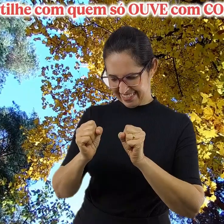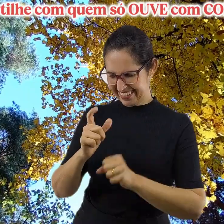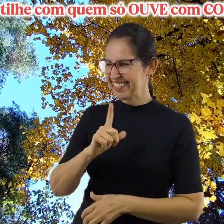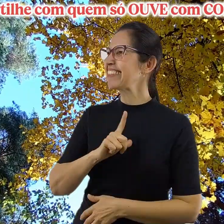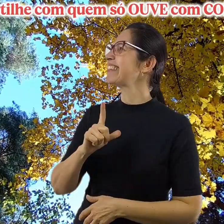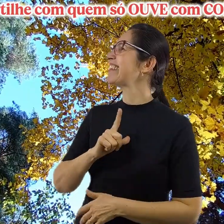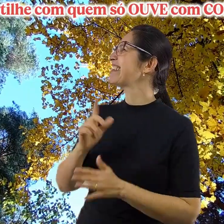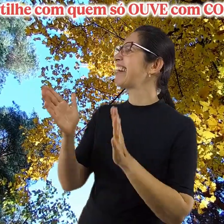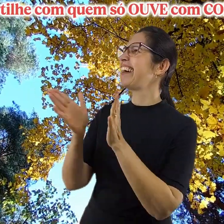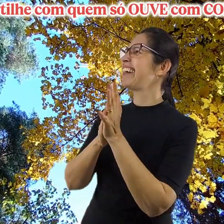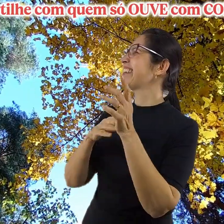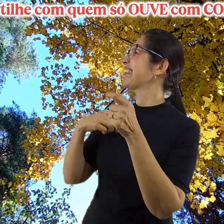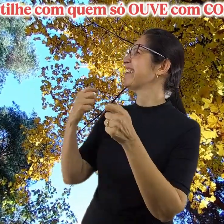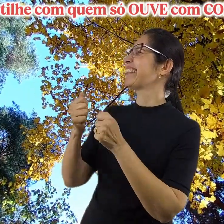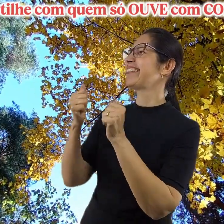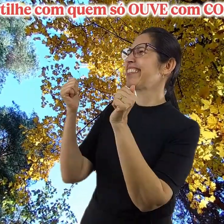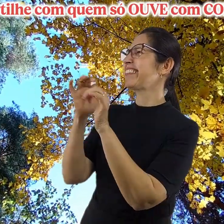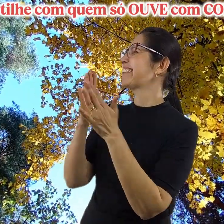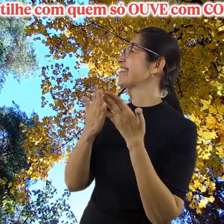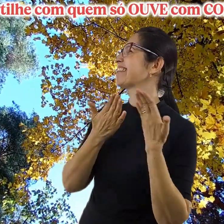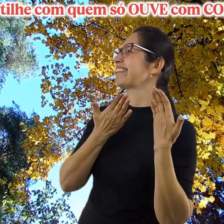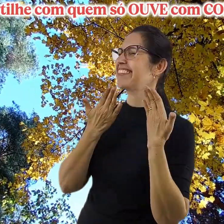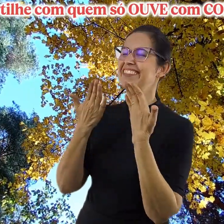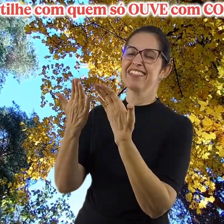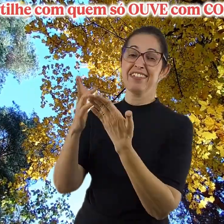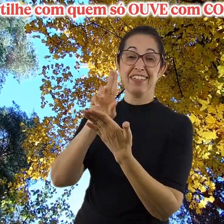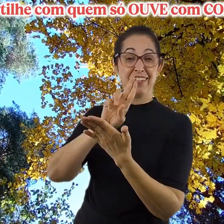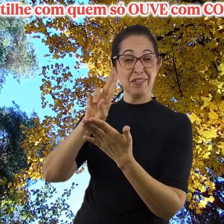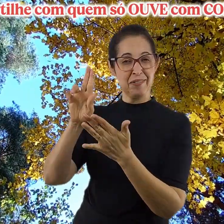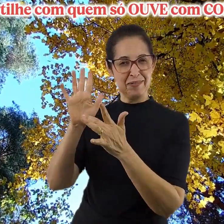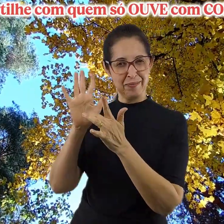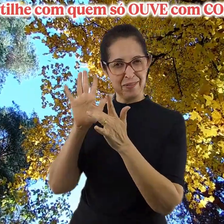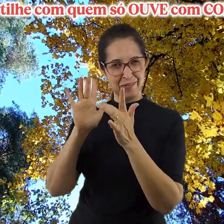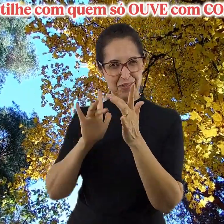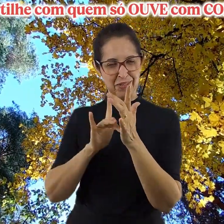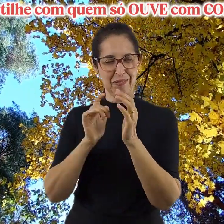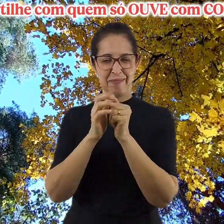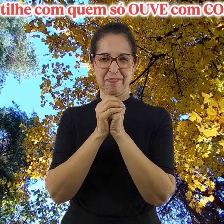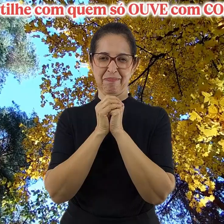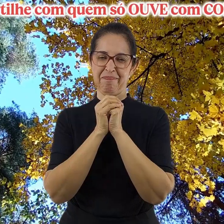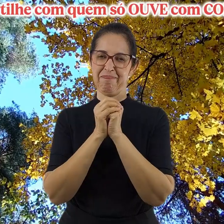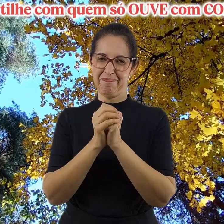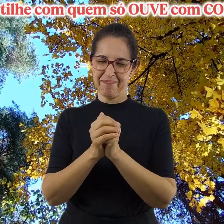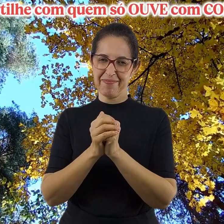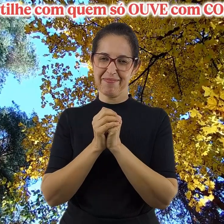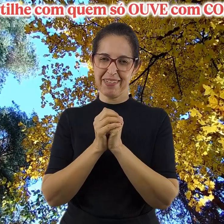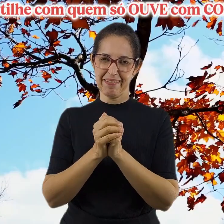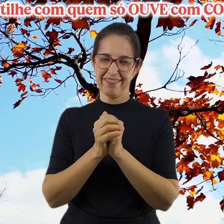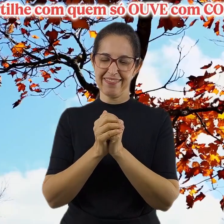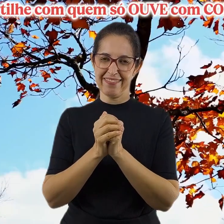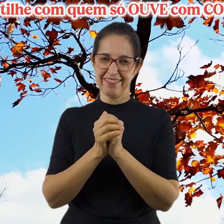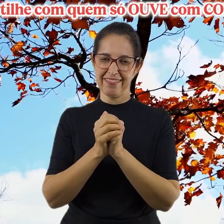Aleluias e glórias nós te damos, em nome do Senhor Jesus.